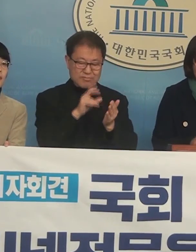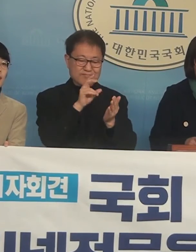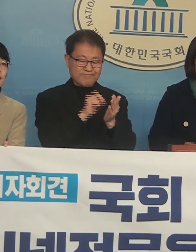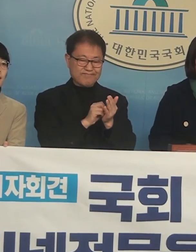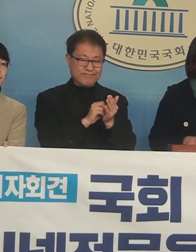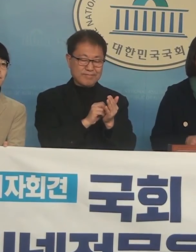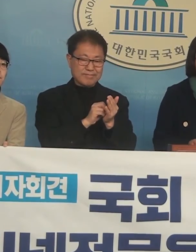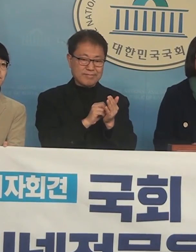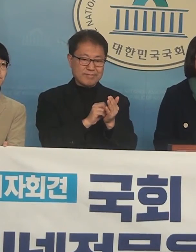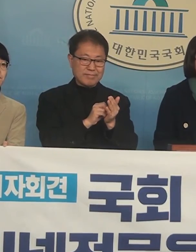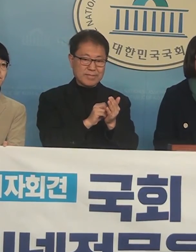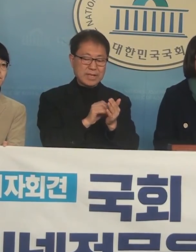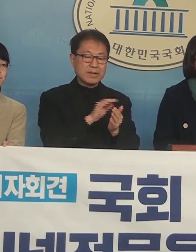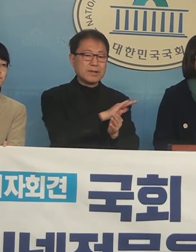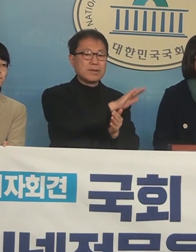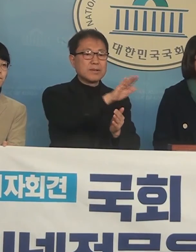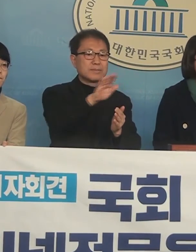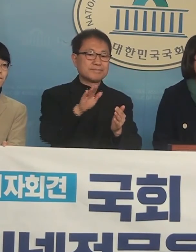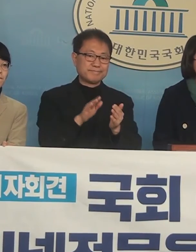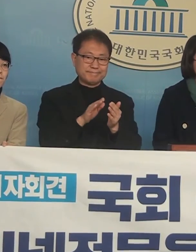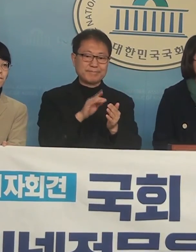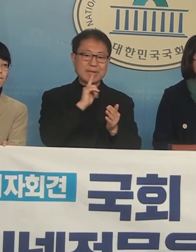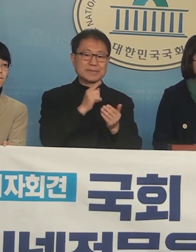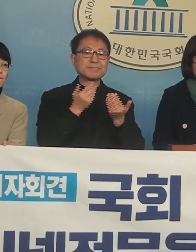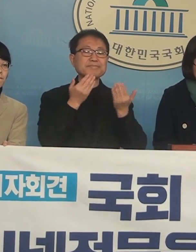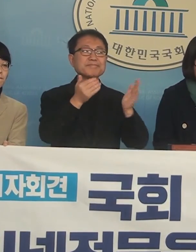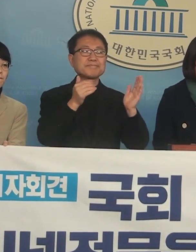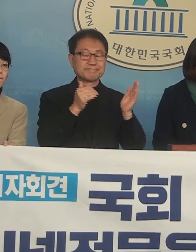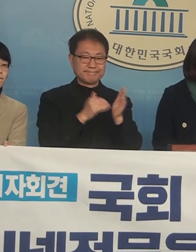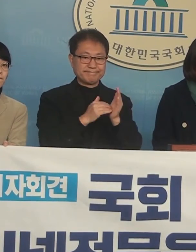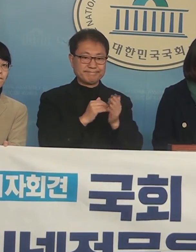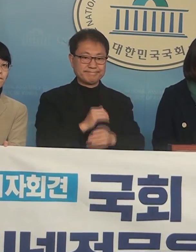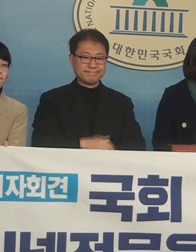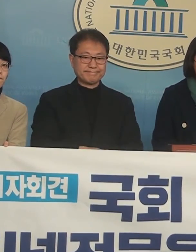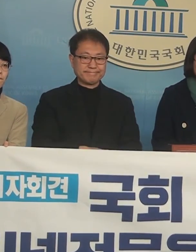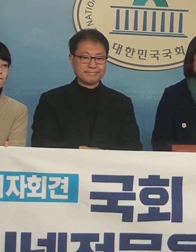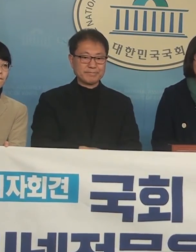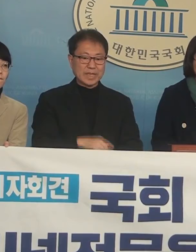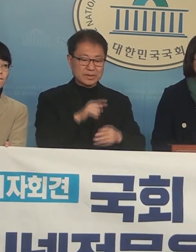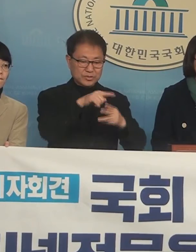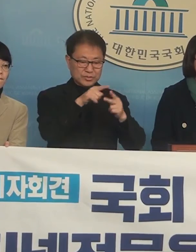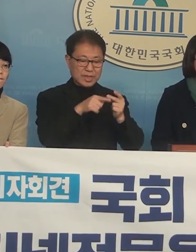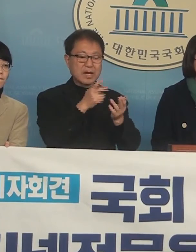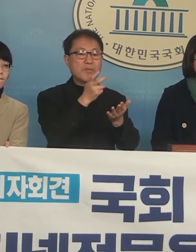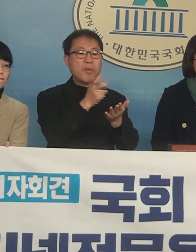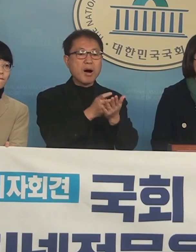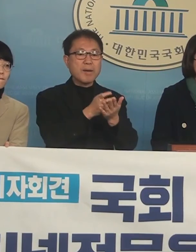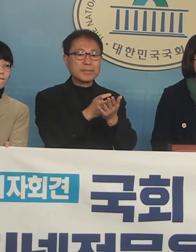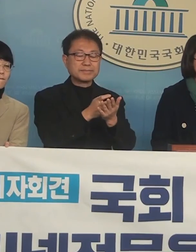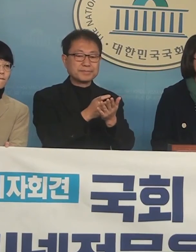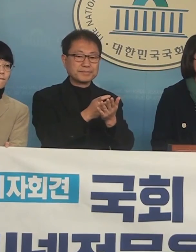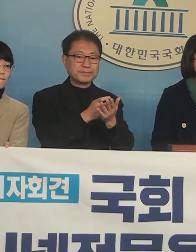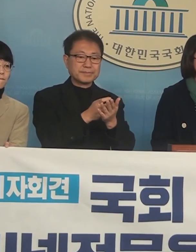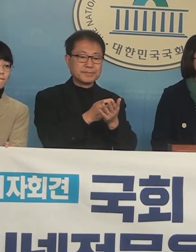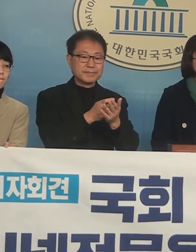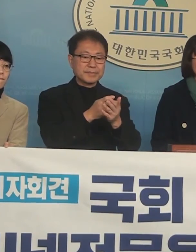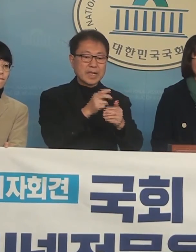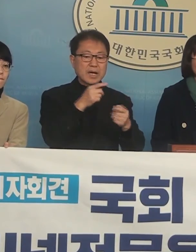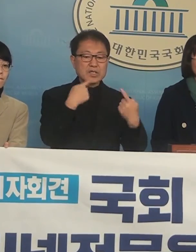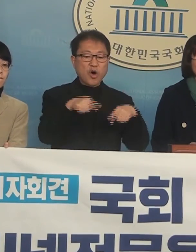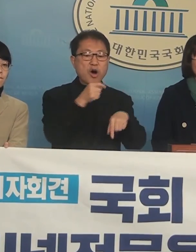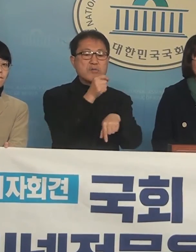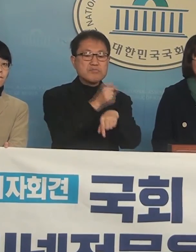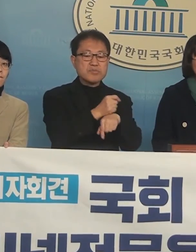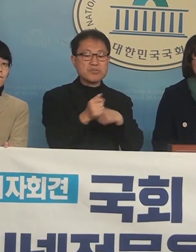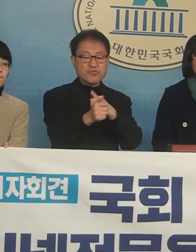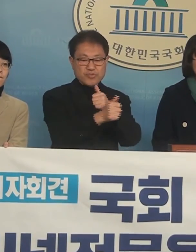문제점들을 국민 여러분께 말씀드렸습니다. 오늘 두 개의 법안이 정무위 전체에